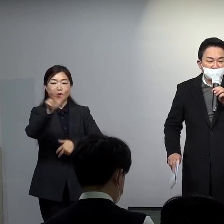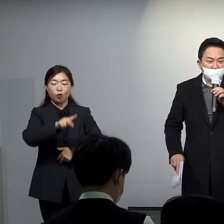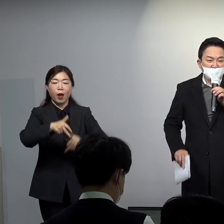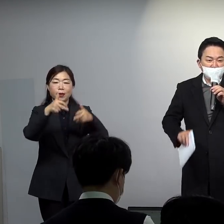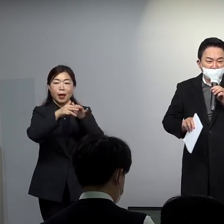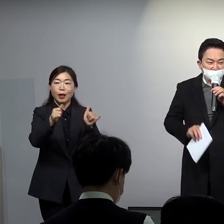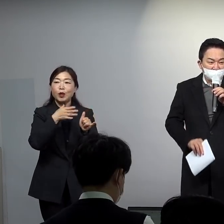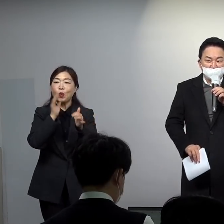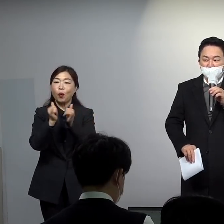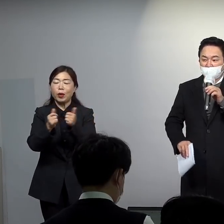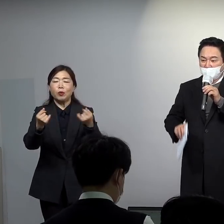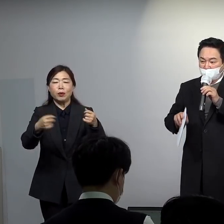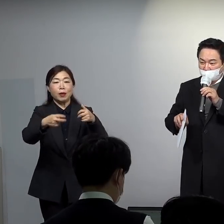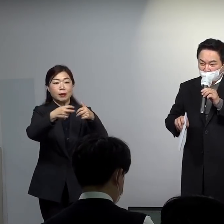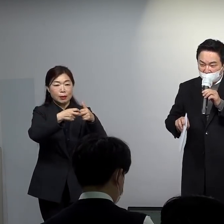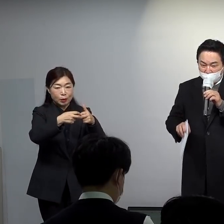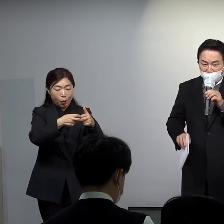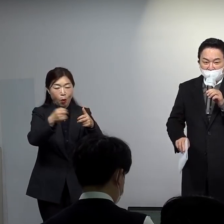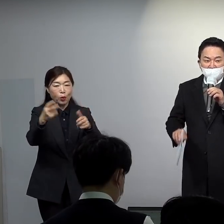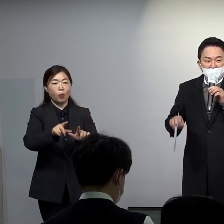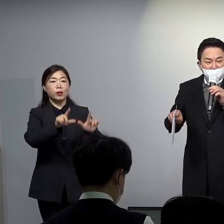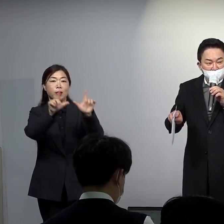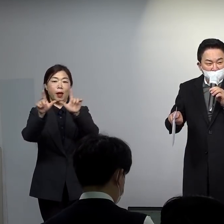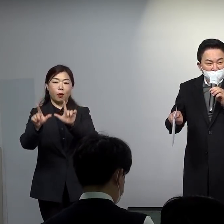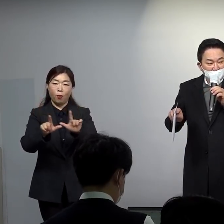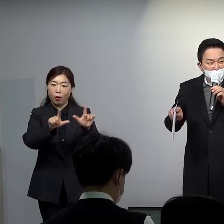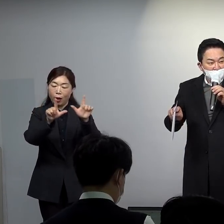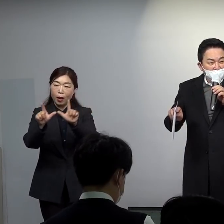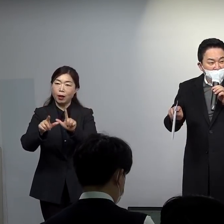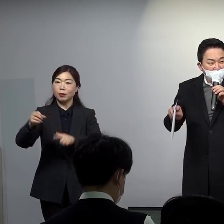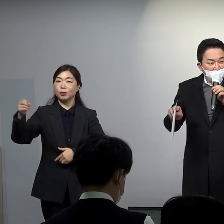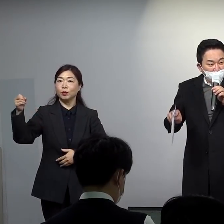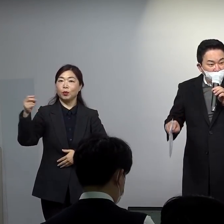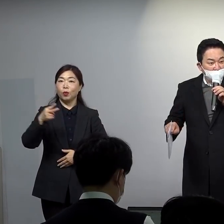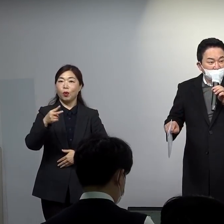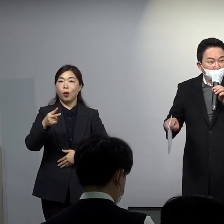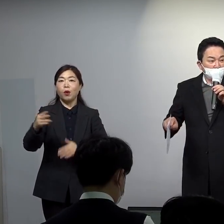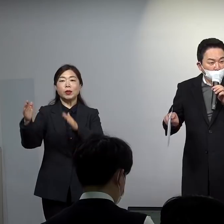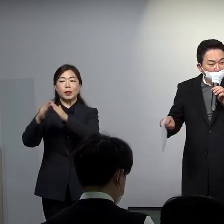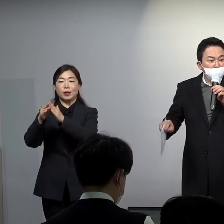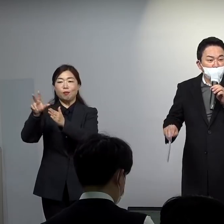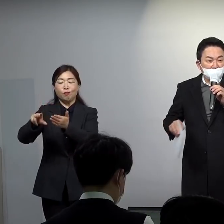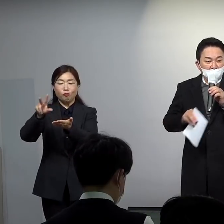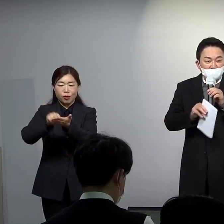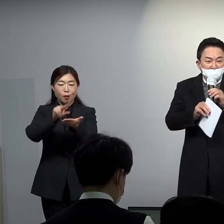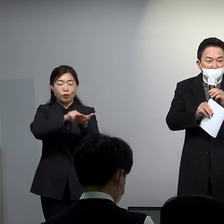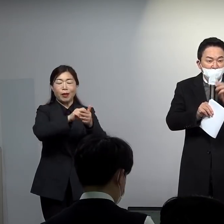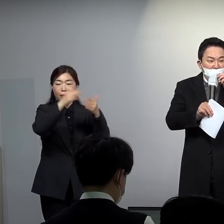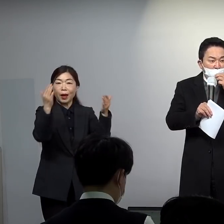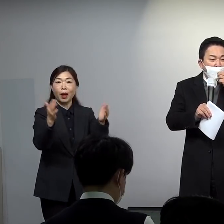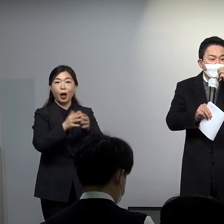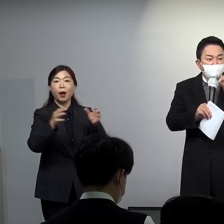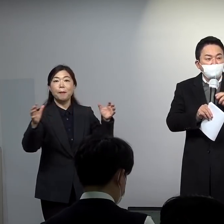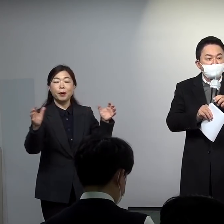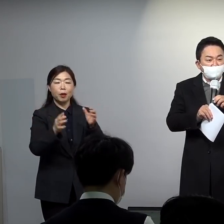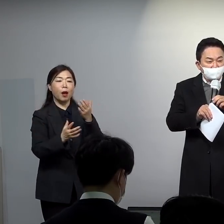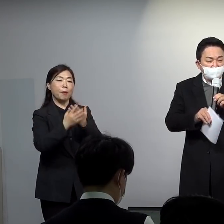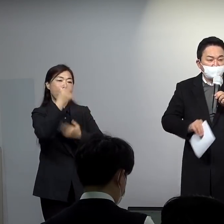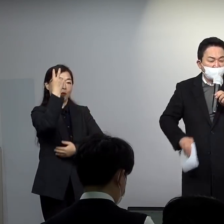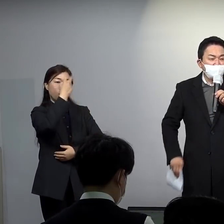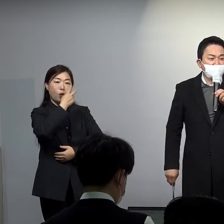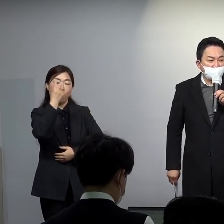형태로 해서 뭐 의료, 뭐 생활, 뭐 이 주거, 뭐 모든 부분에 대해서 통합